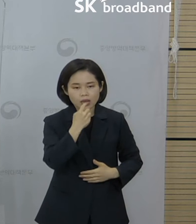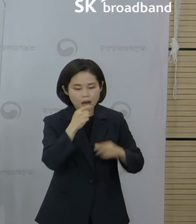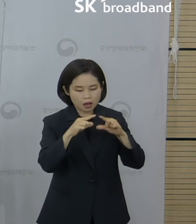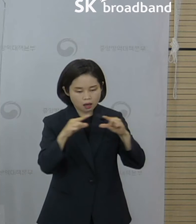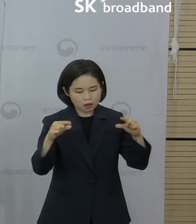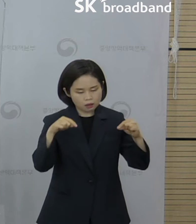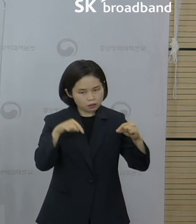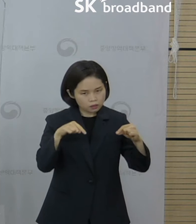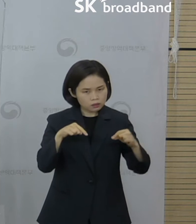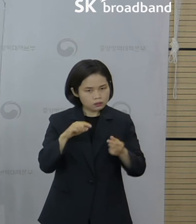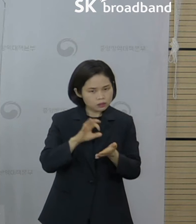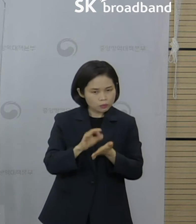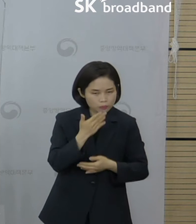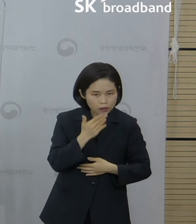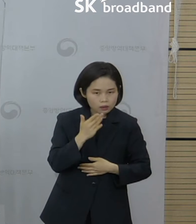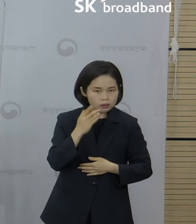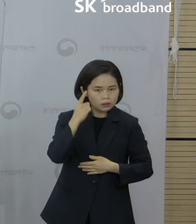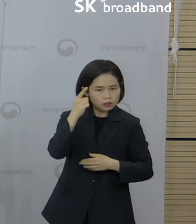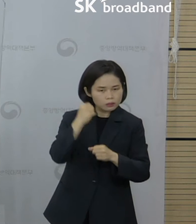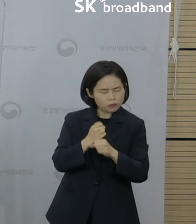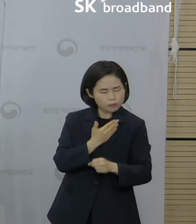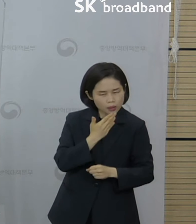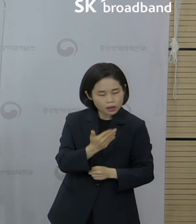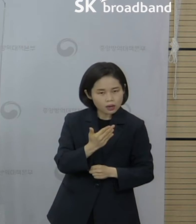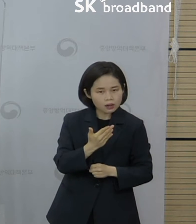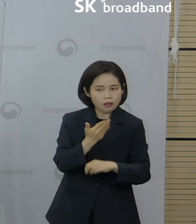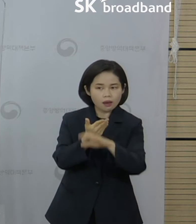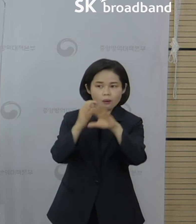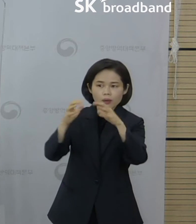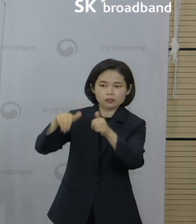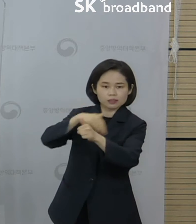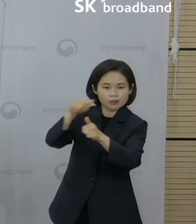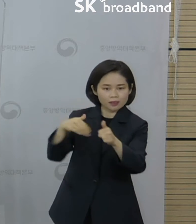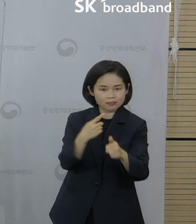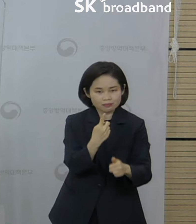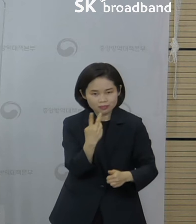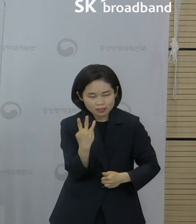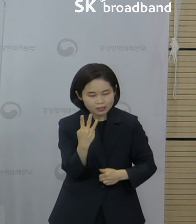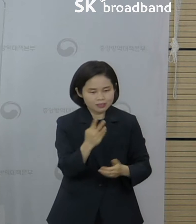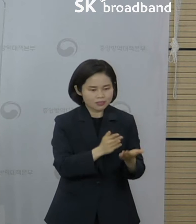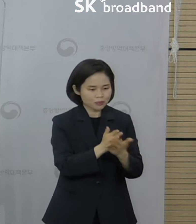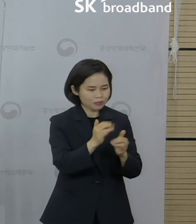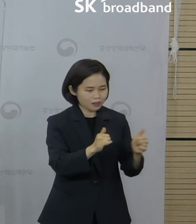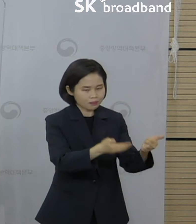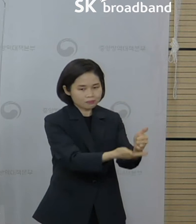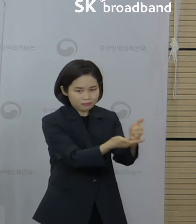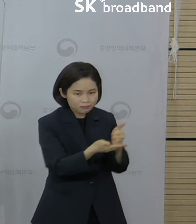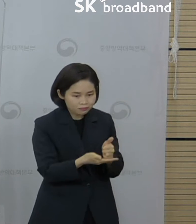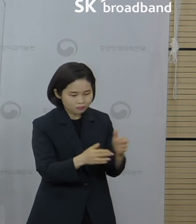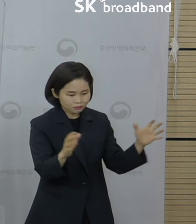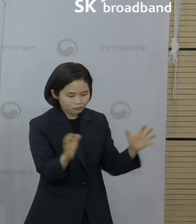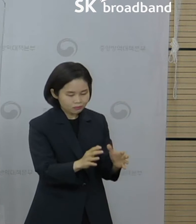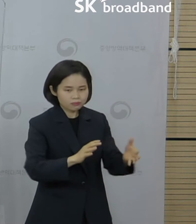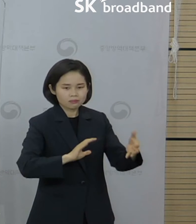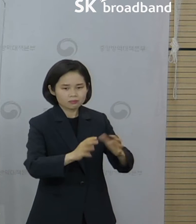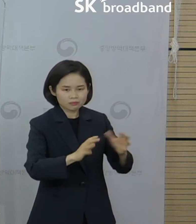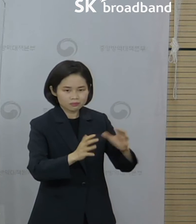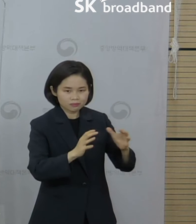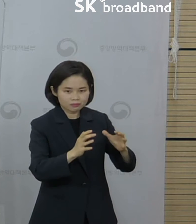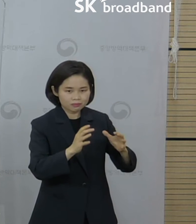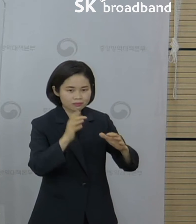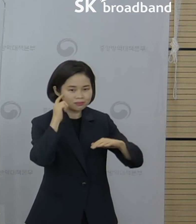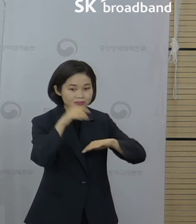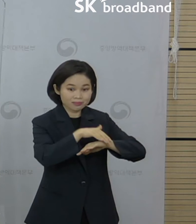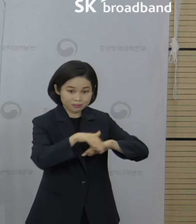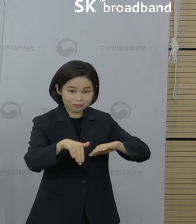가능성, 또 개발 지원 가능성, 해외 상황 등 전문가들을 모시고 다각적인 논의를